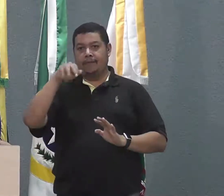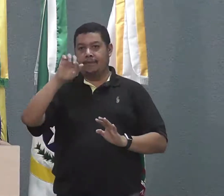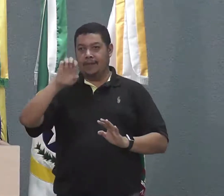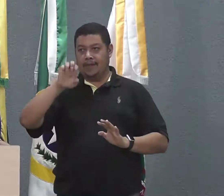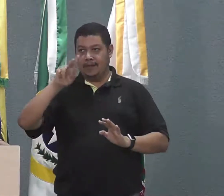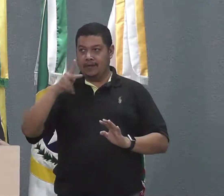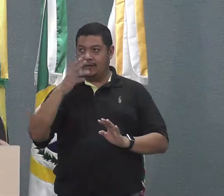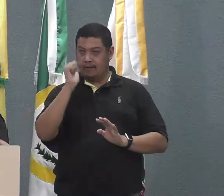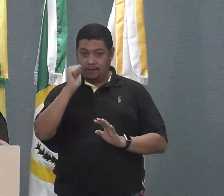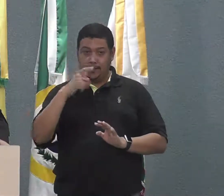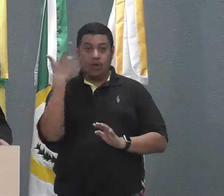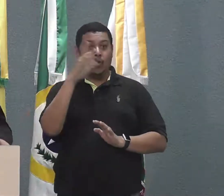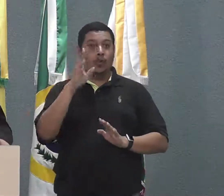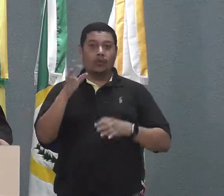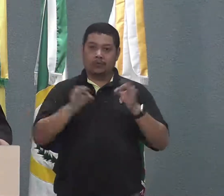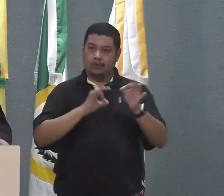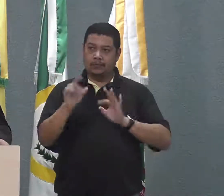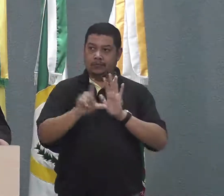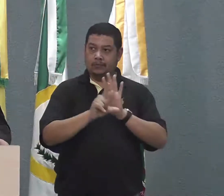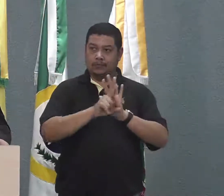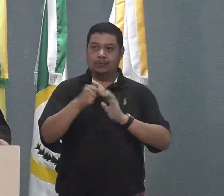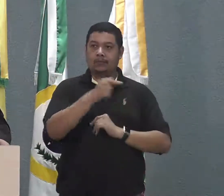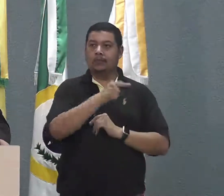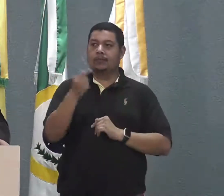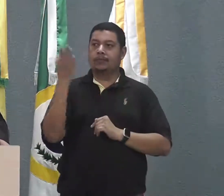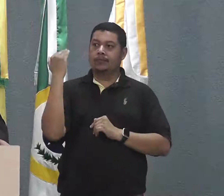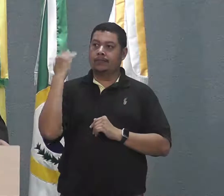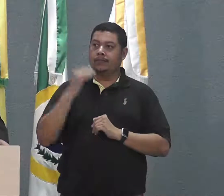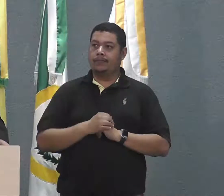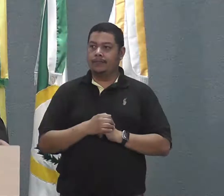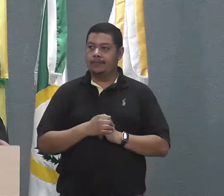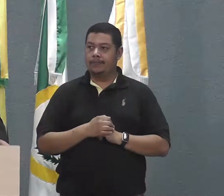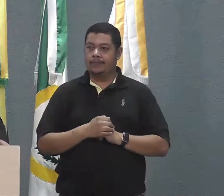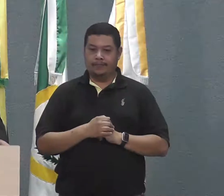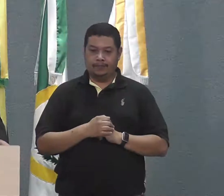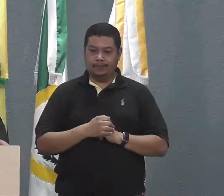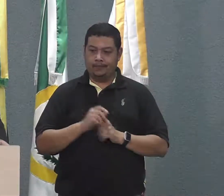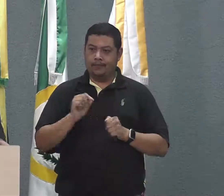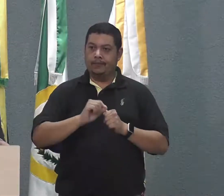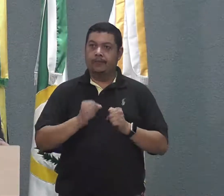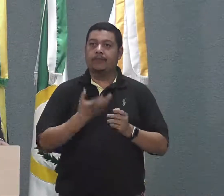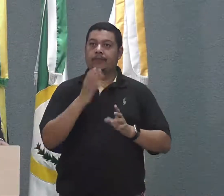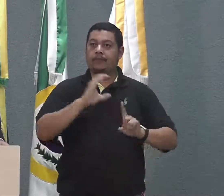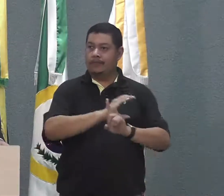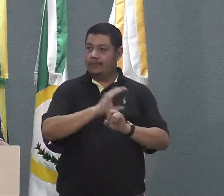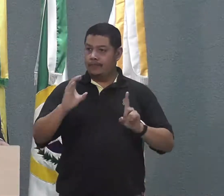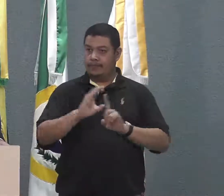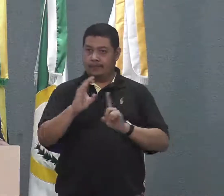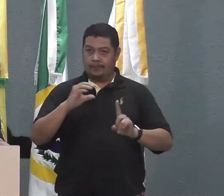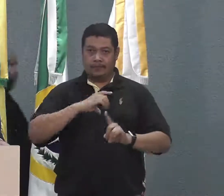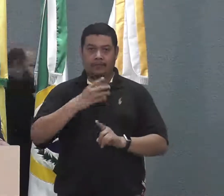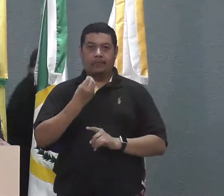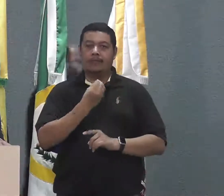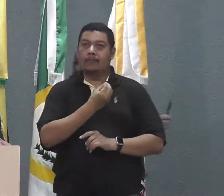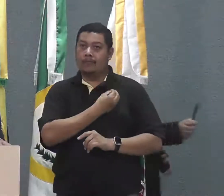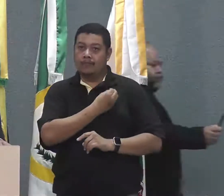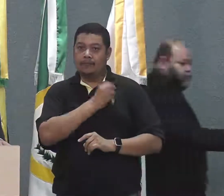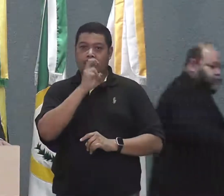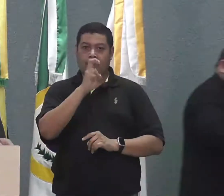que eu protocolei na semana passada sobre horta comunitária, que recebeu o número